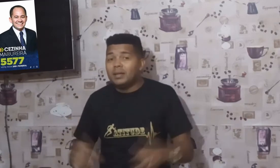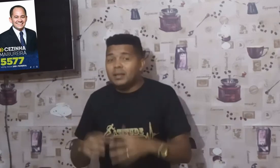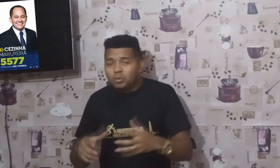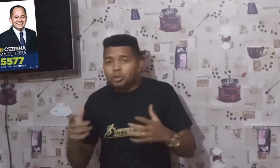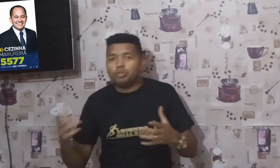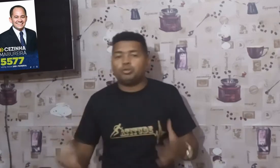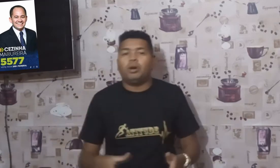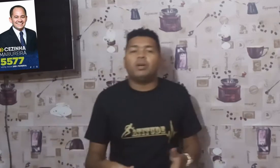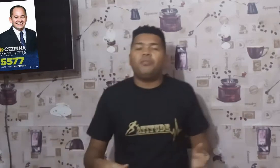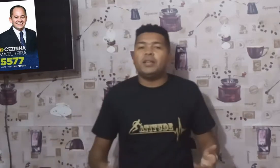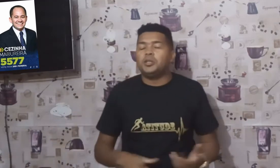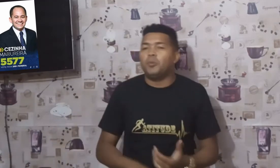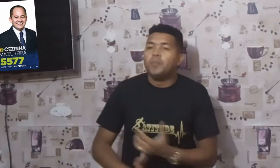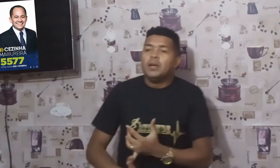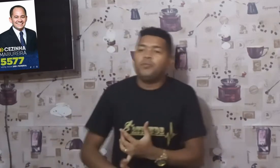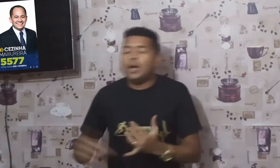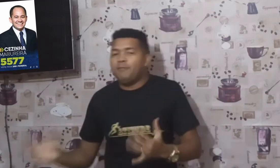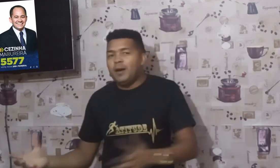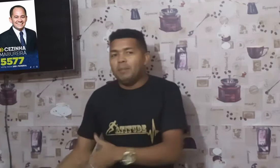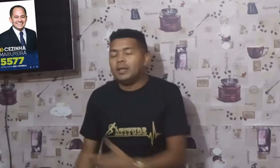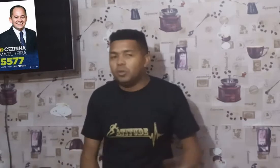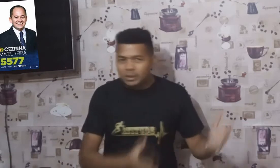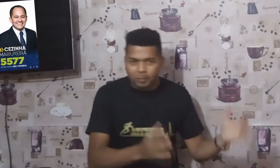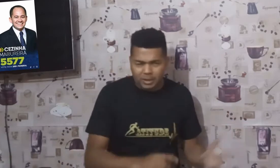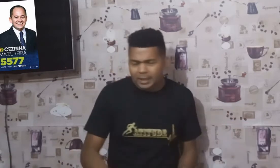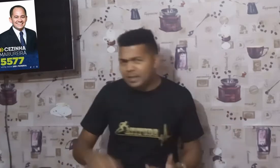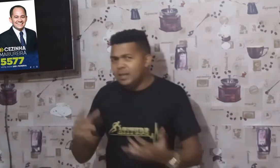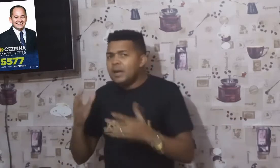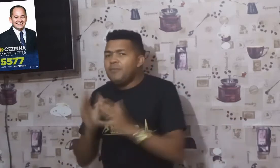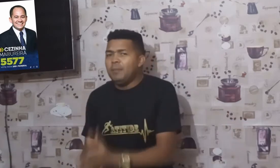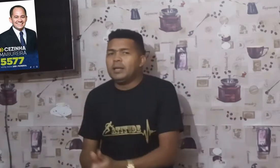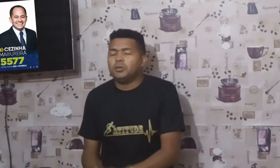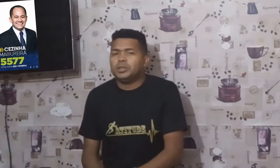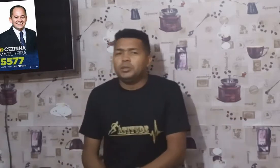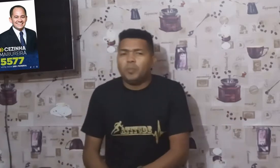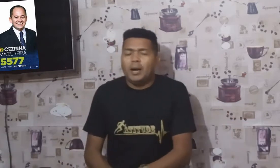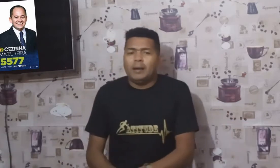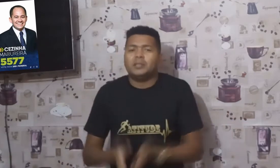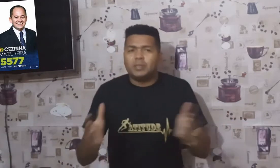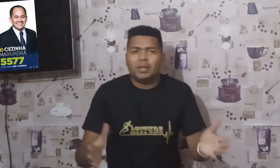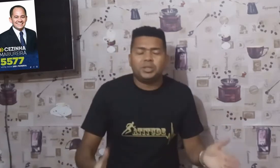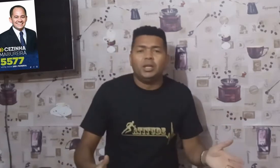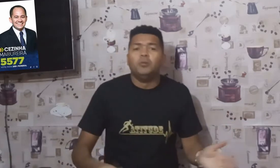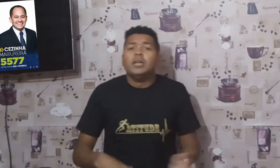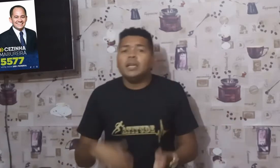algumas emendas constitucional que ele fez, tipo verba que ele conseguiu para Jacareí, verba que ele conseguiu para São Sebastião, e